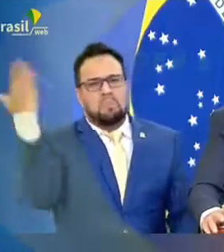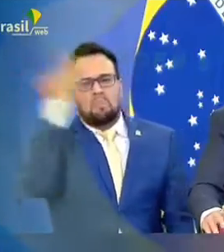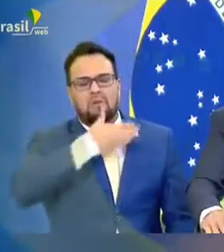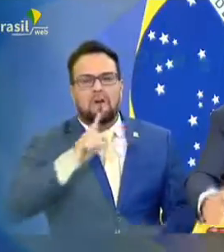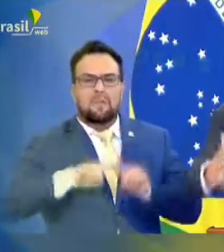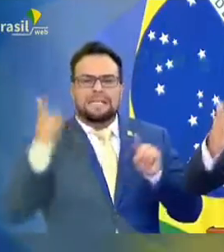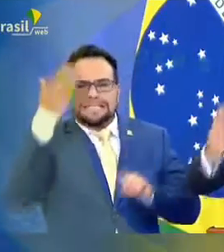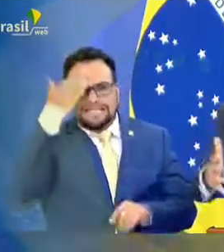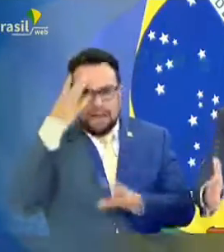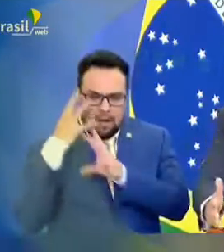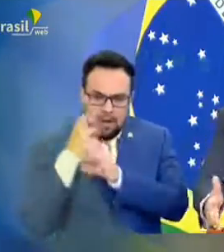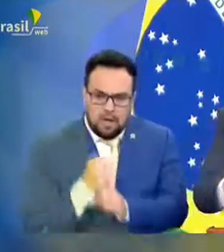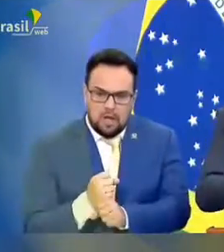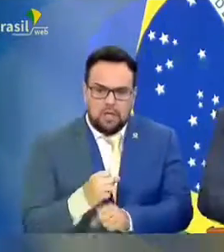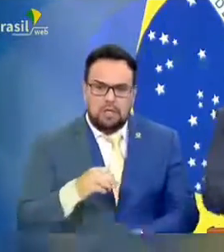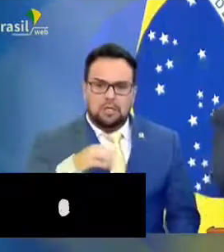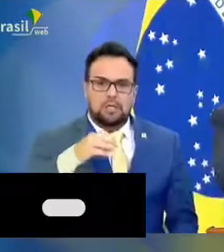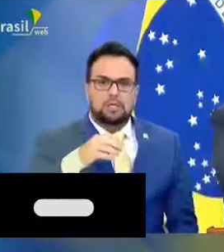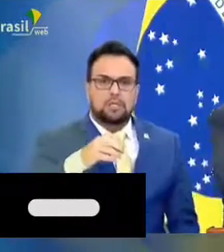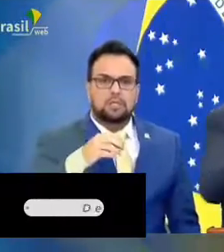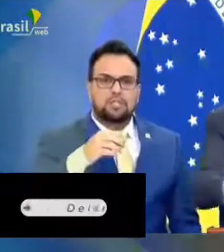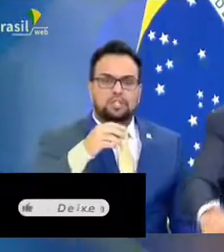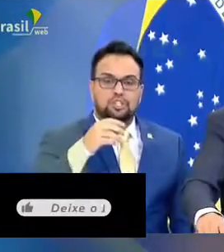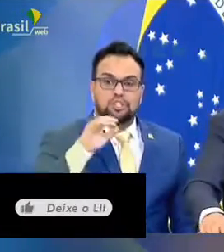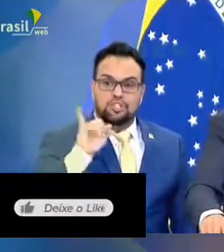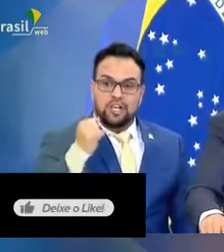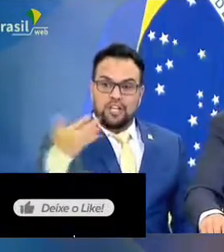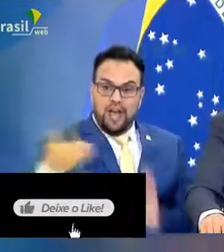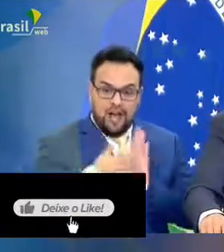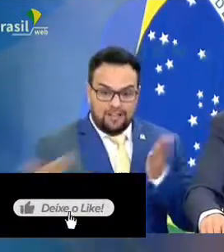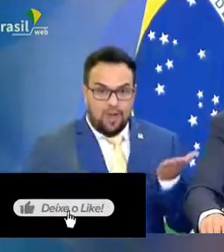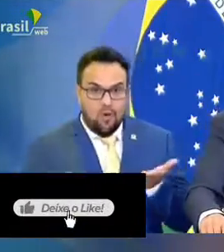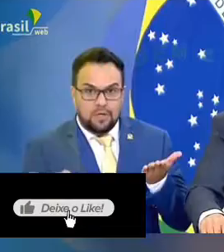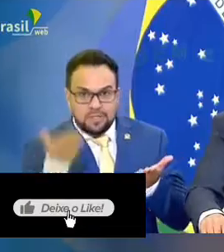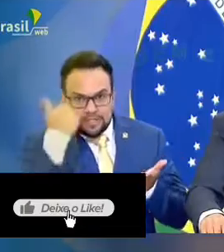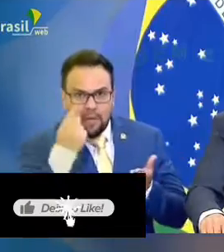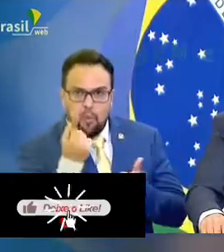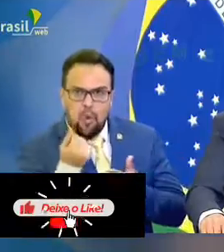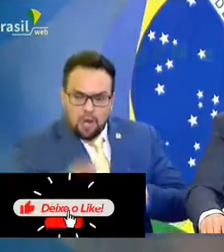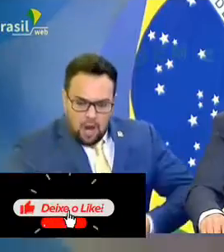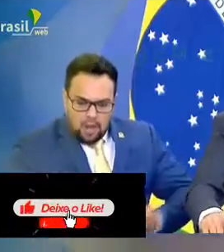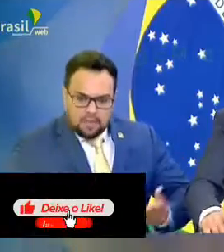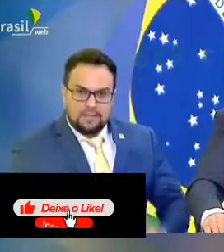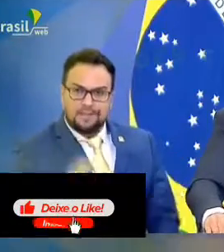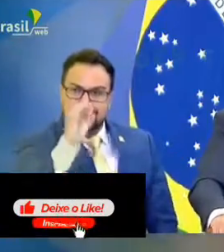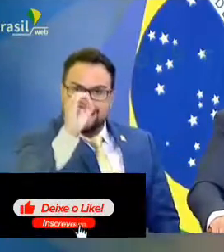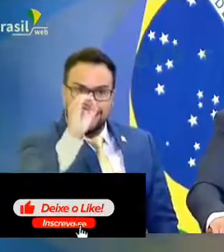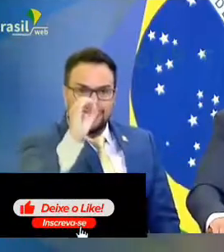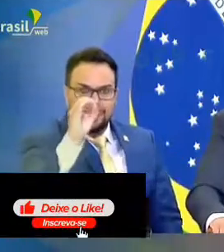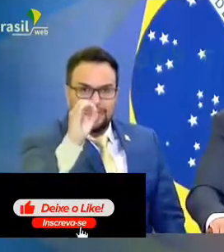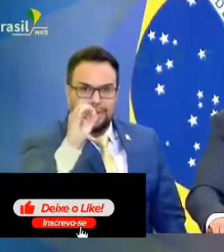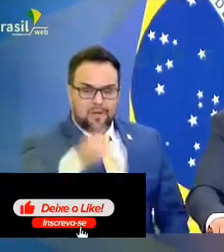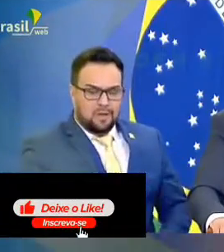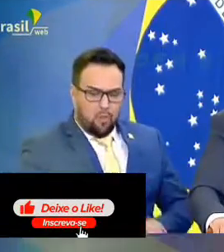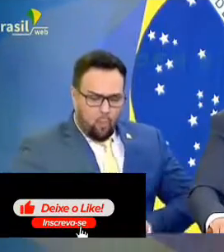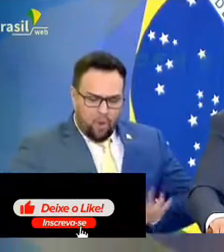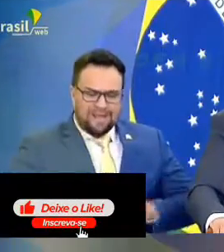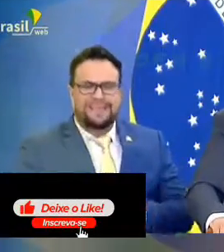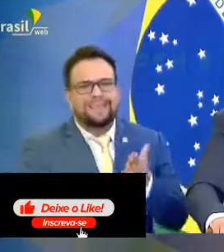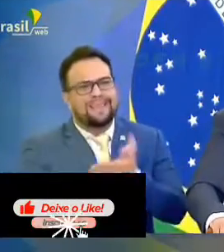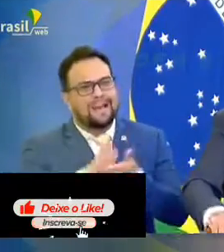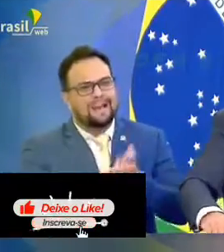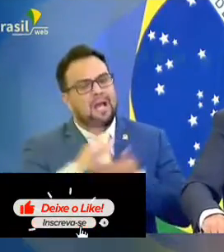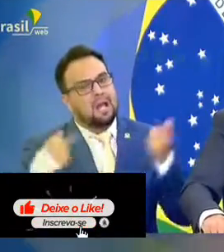gastei o saqueio de Janeiro dormindo até agora 0 e eu posso